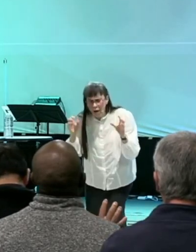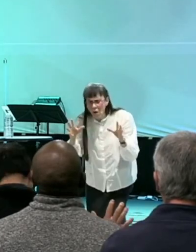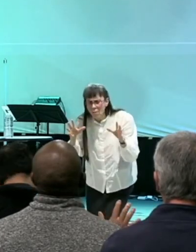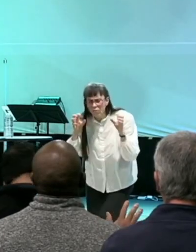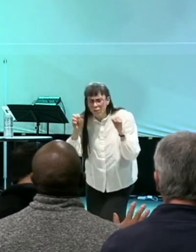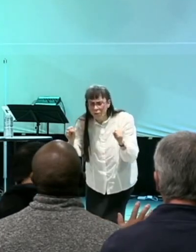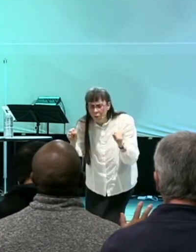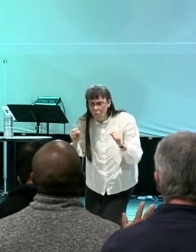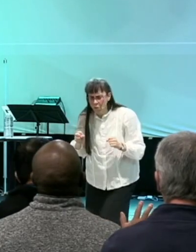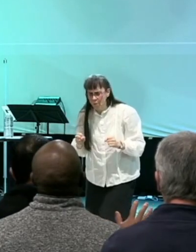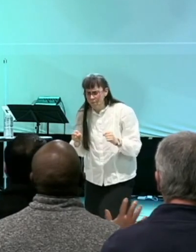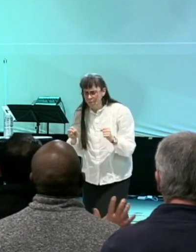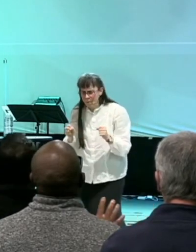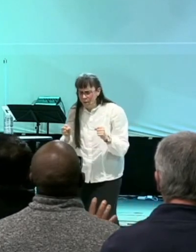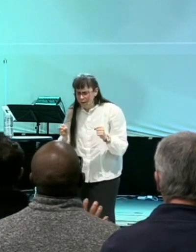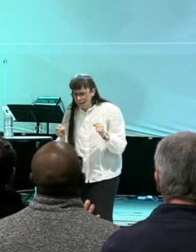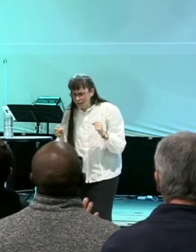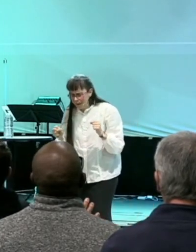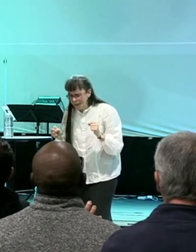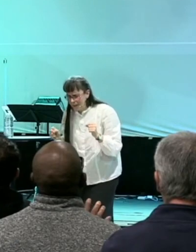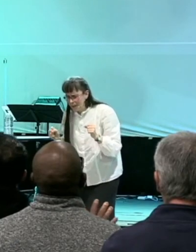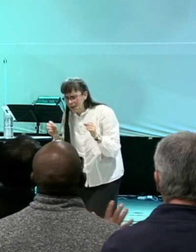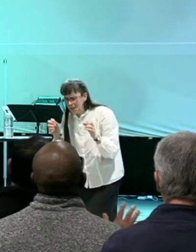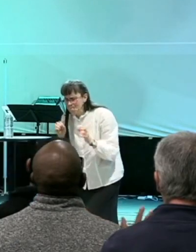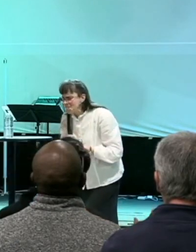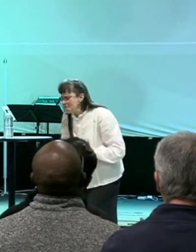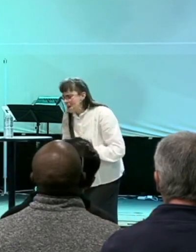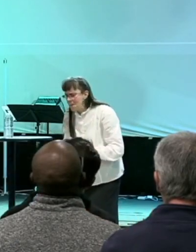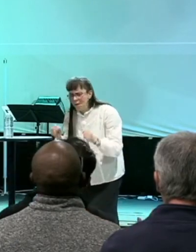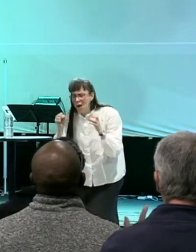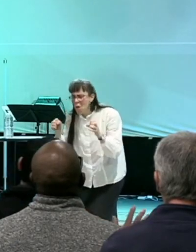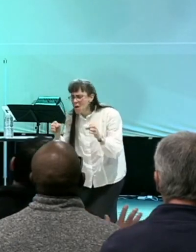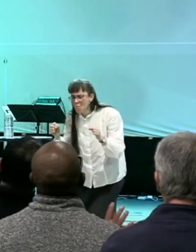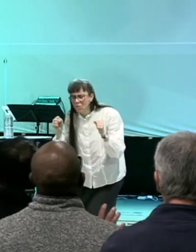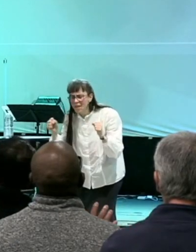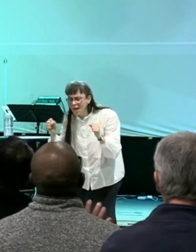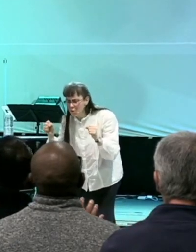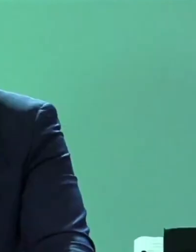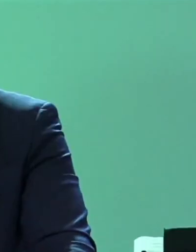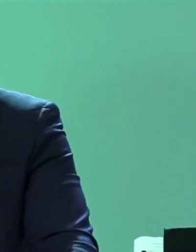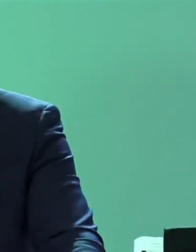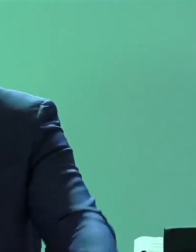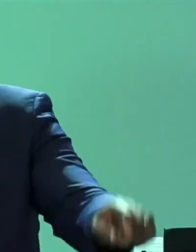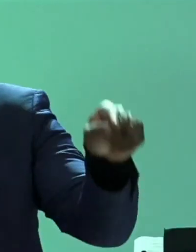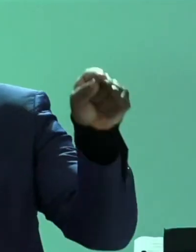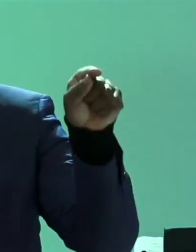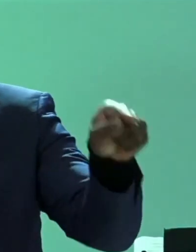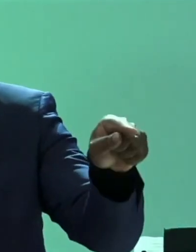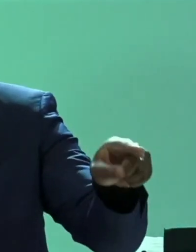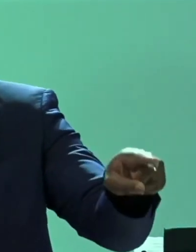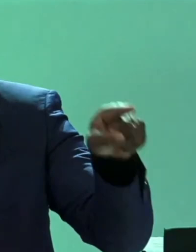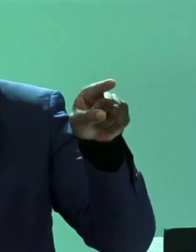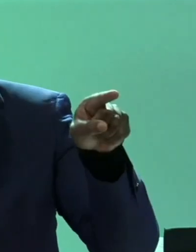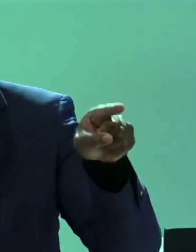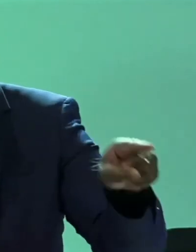And allow him to transform you. Permets à Dieu encore ce matin de te toucher. Amen. And allow him to touch you. Permets à Dieu encore ce